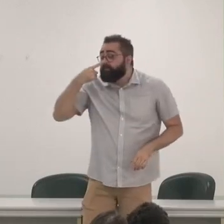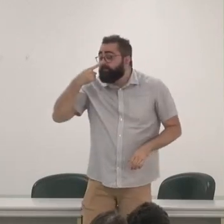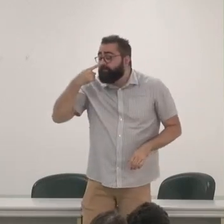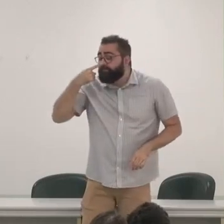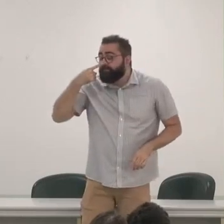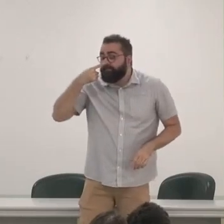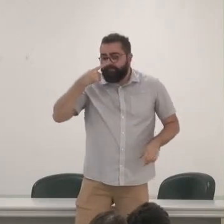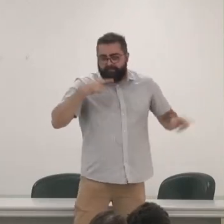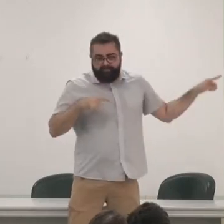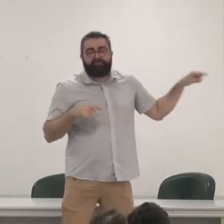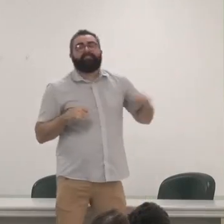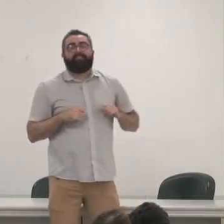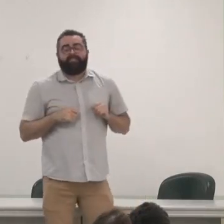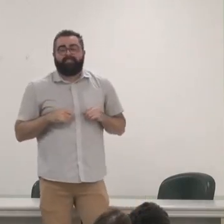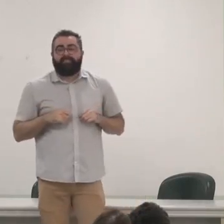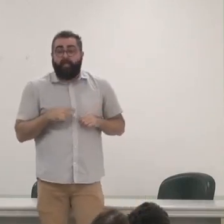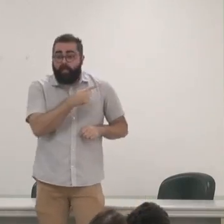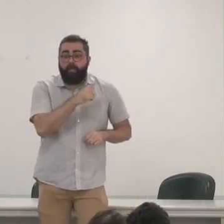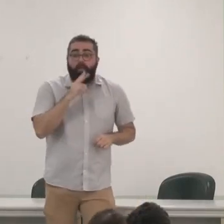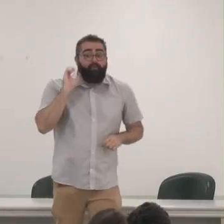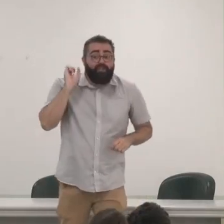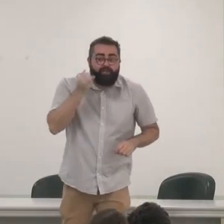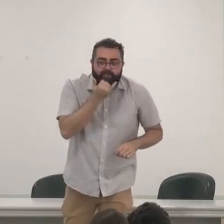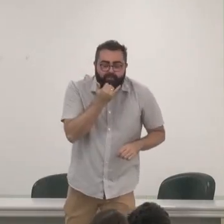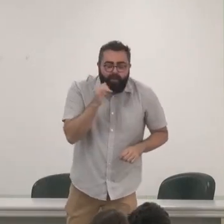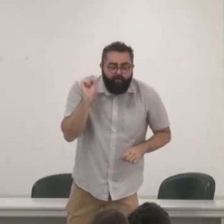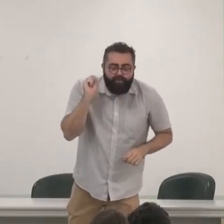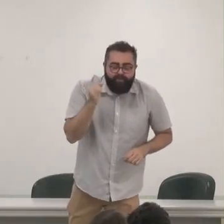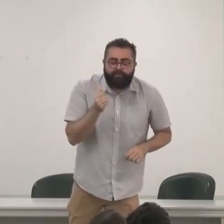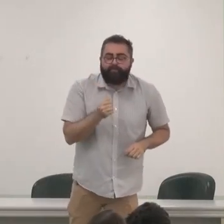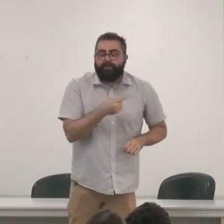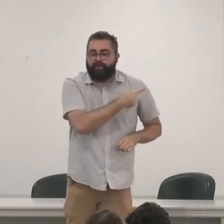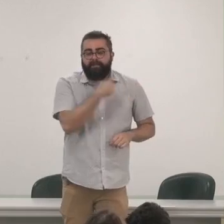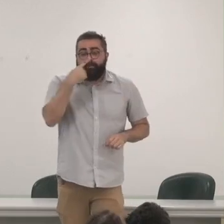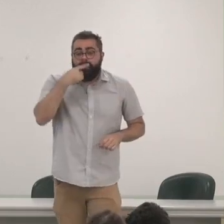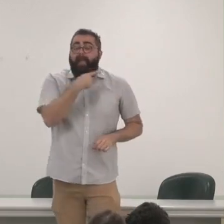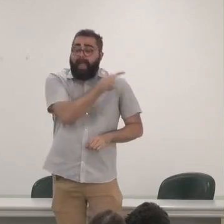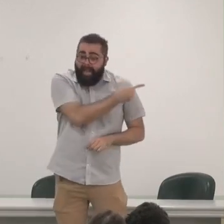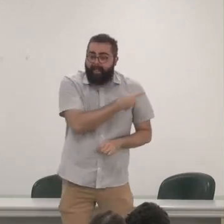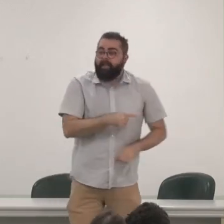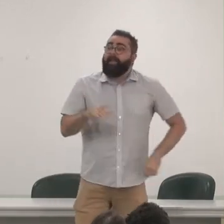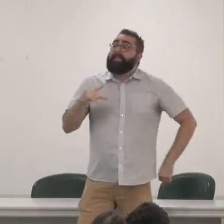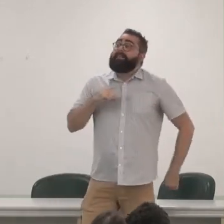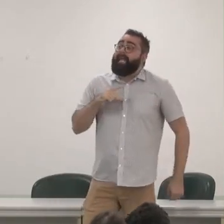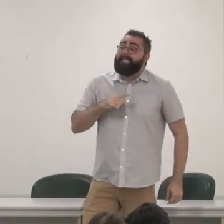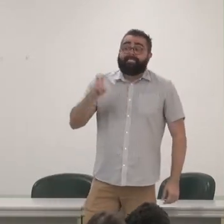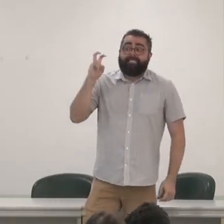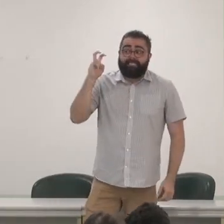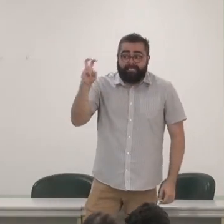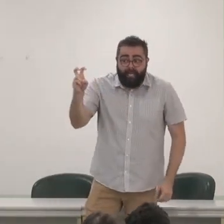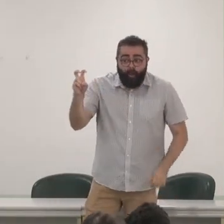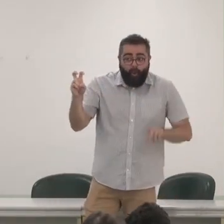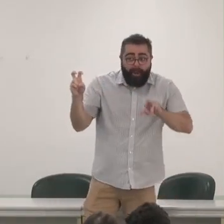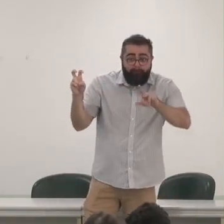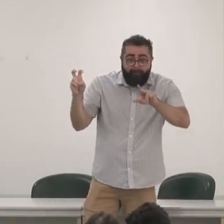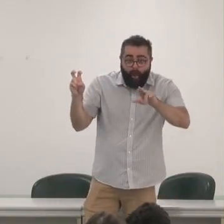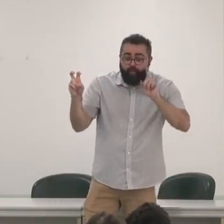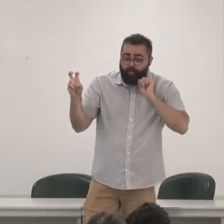Essa pessoa surda é conhecida dessa forma, essa pessoa ouvinte, perdão, é conhecida dessa forma, com o indicador